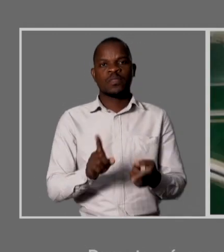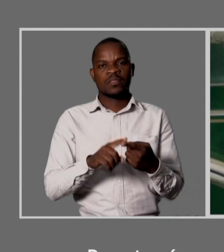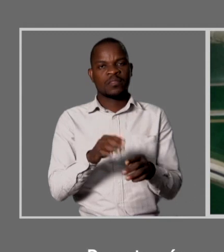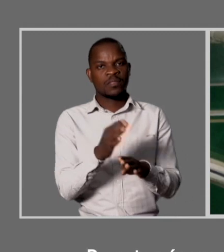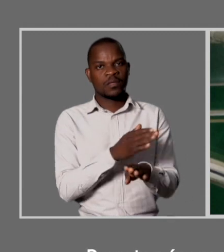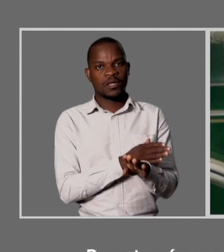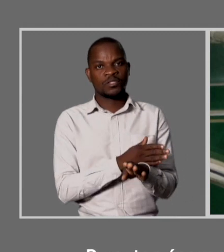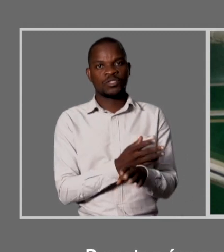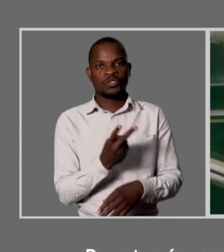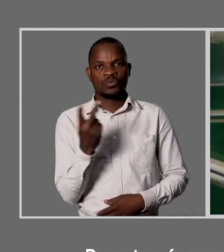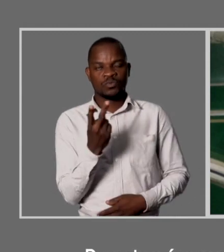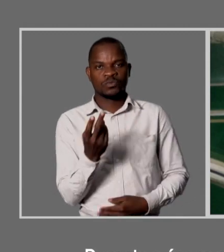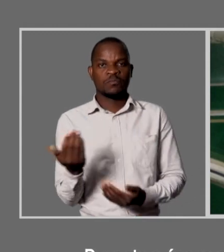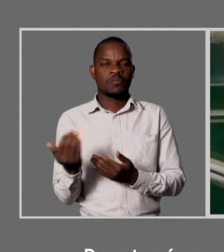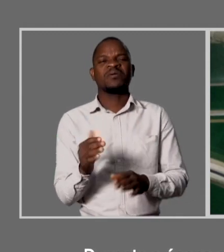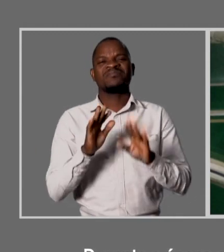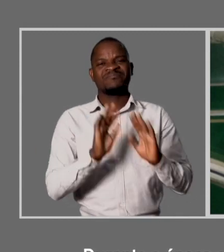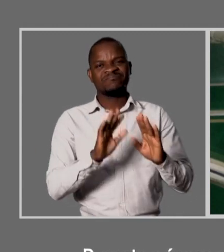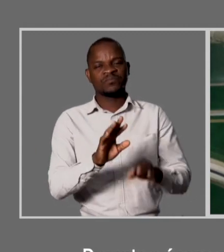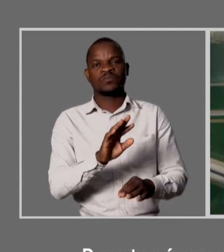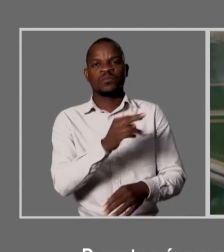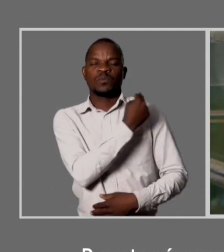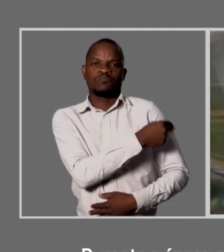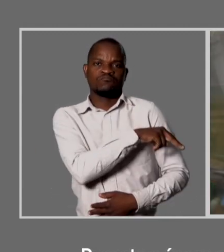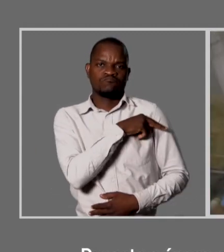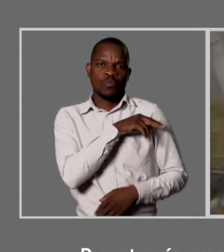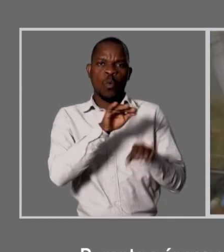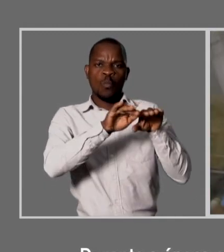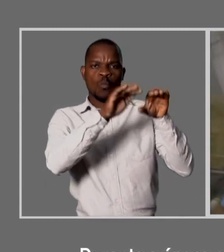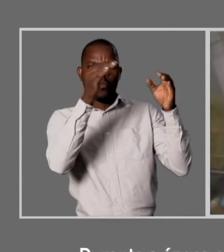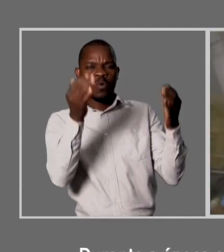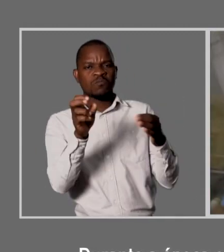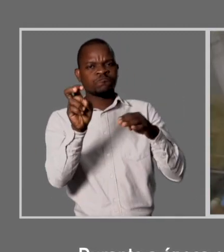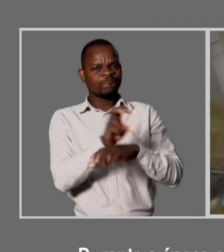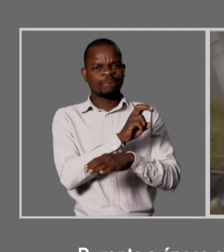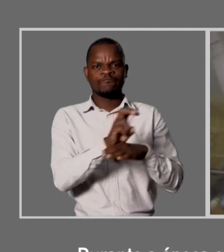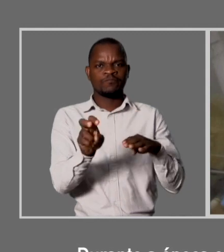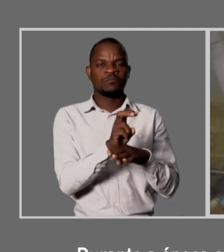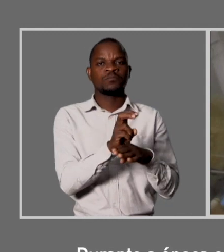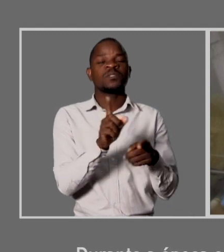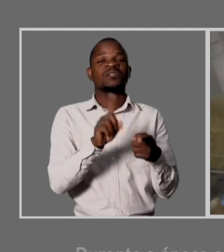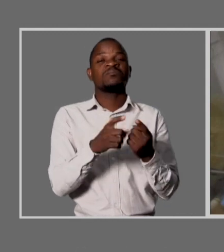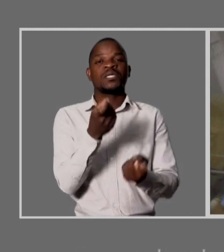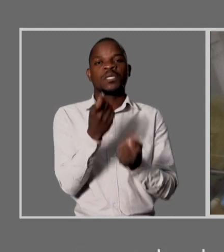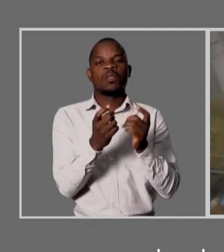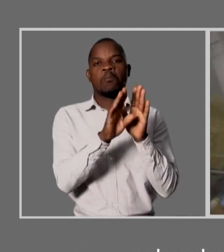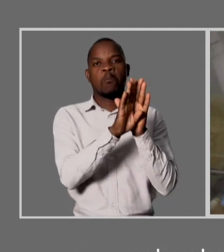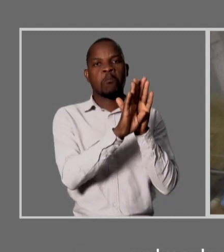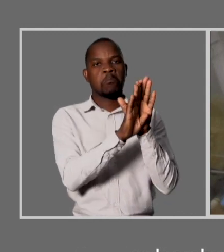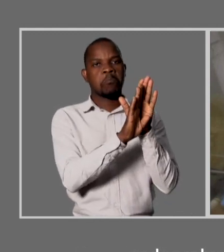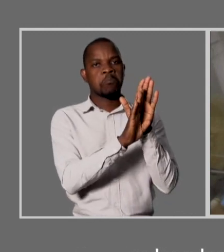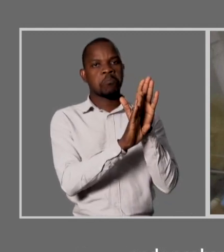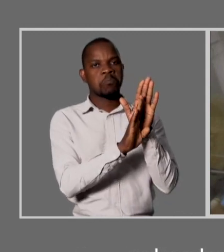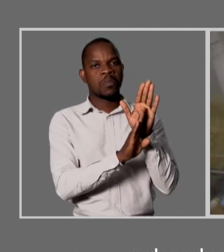Durante a época em que as gêmeas estavam internadas, ficaram na incubadora a receber cuidados especiais, onde acabaram por perder